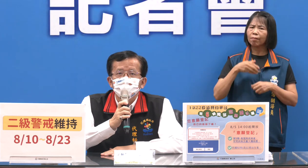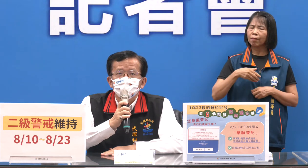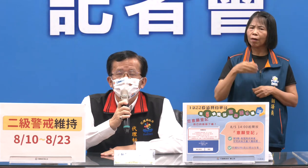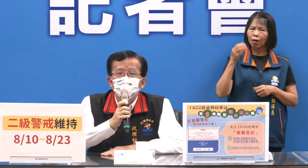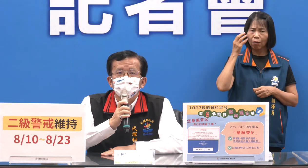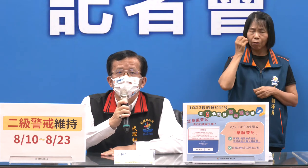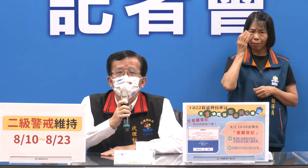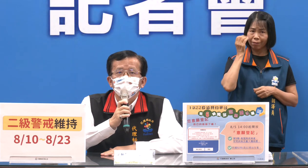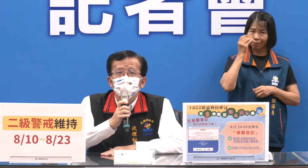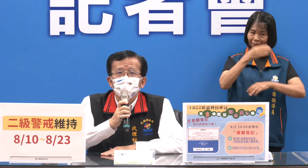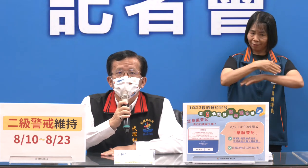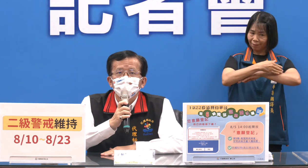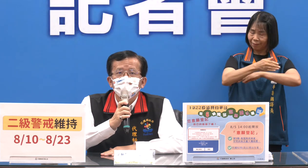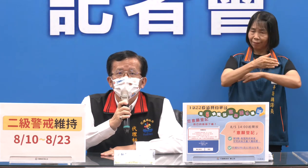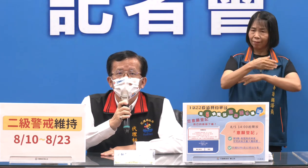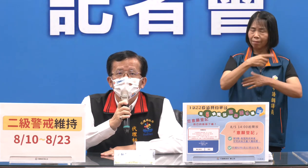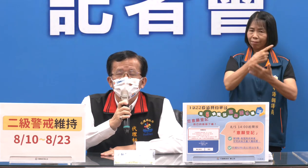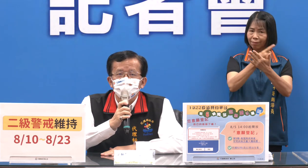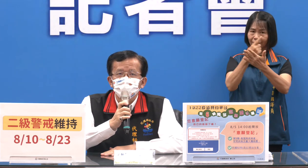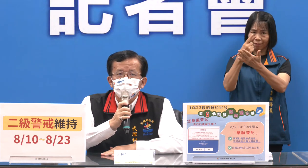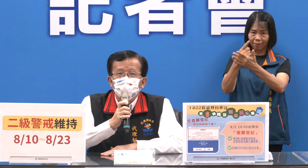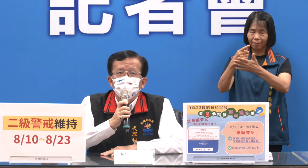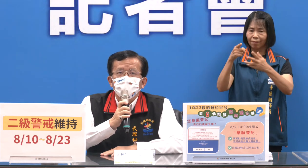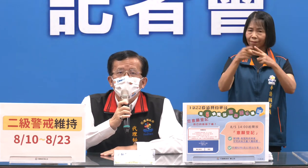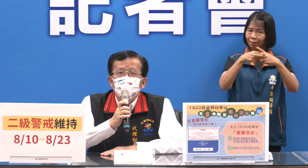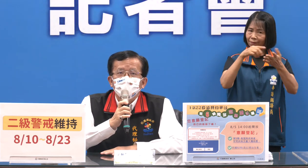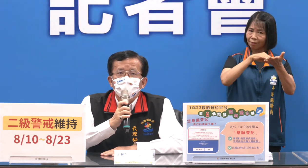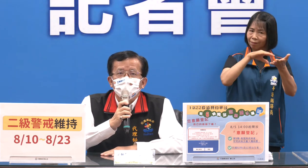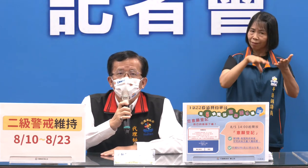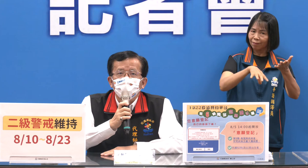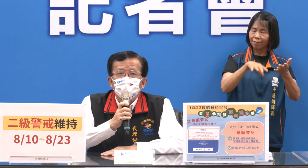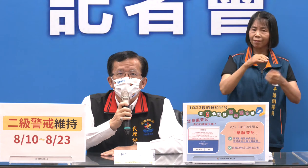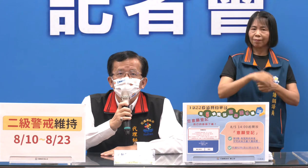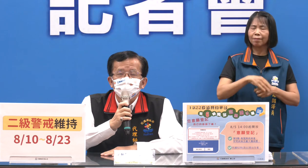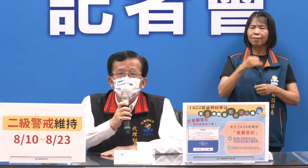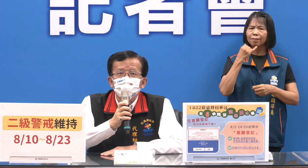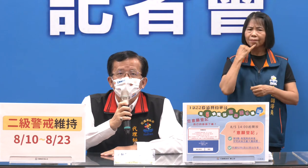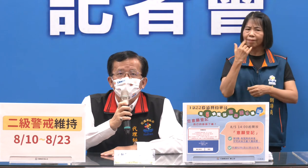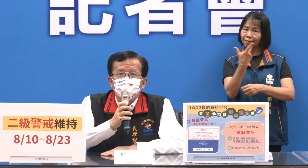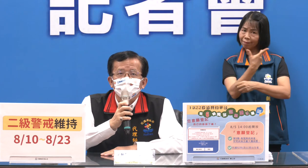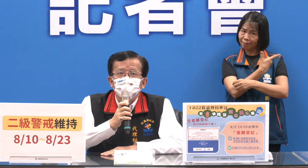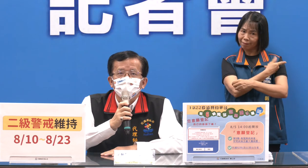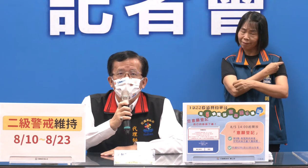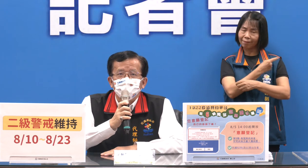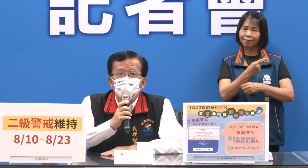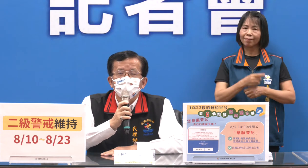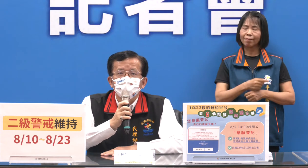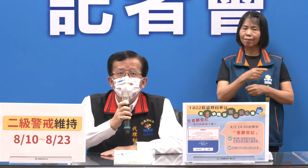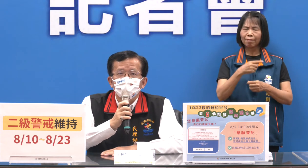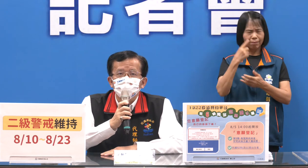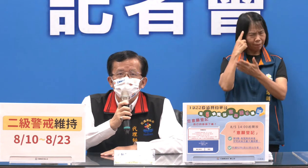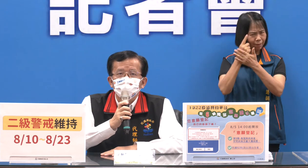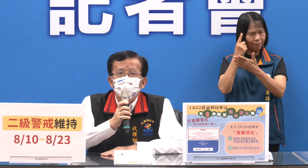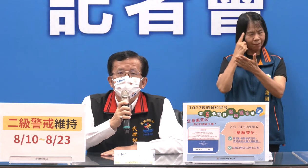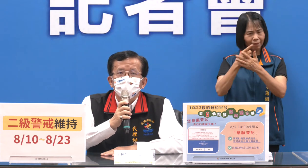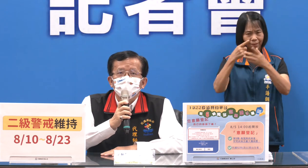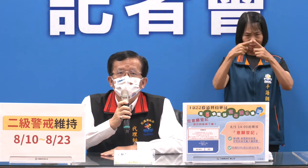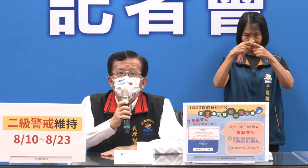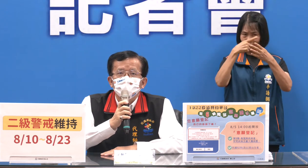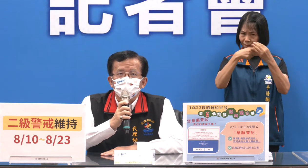莲县各个诊所可以来施打的每天的人